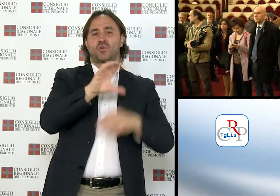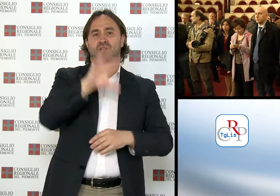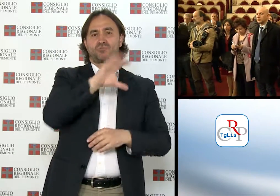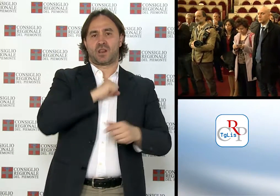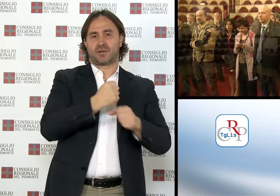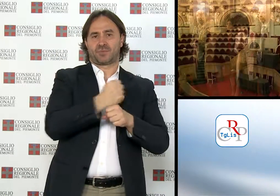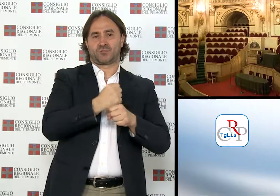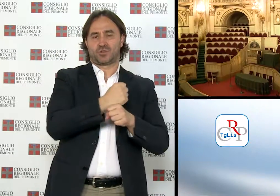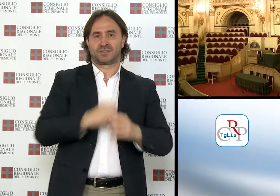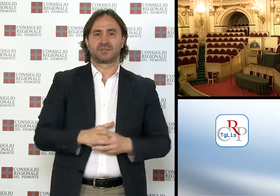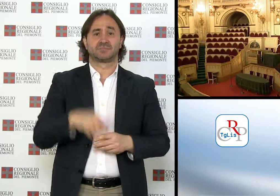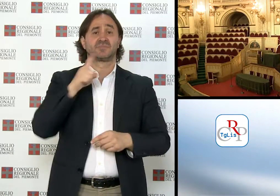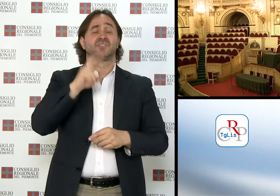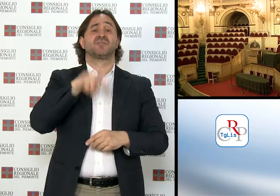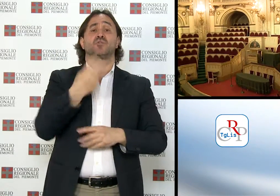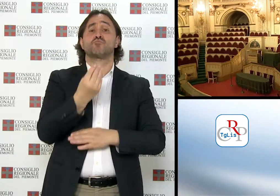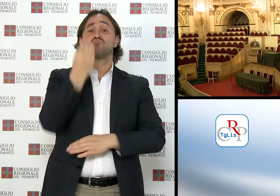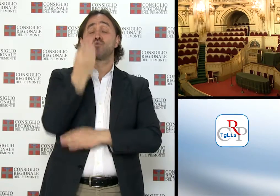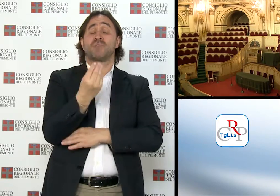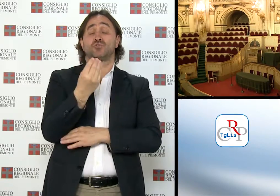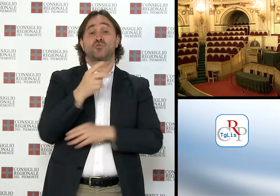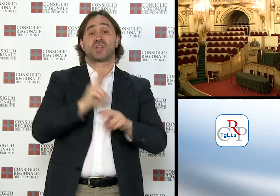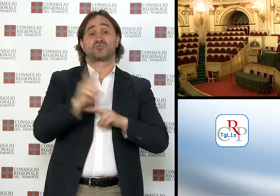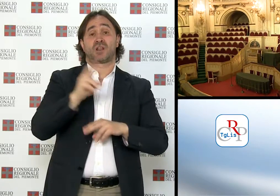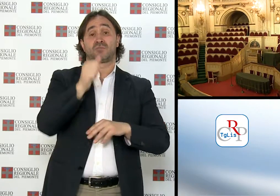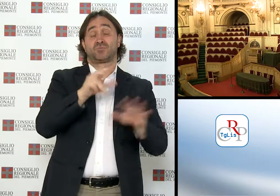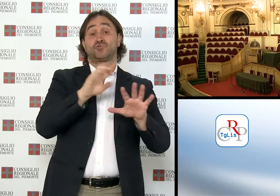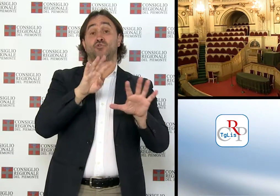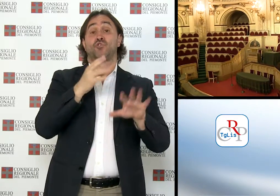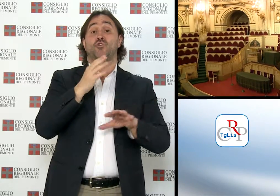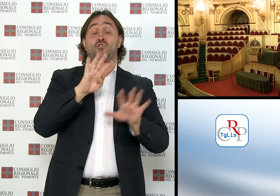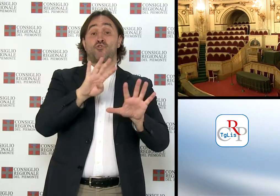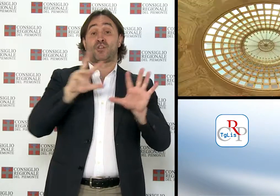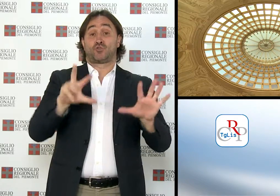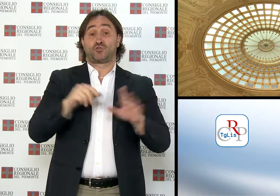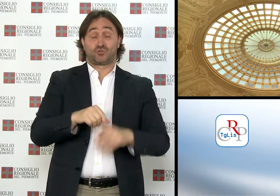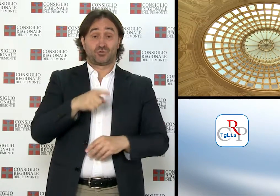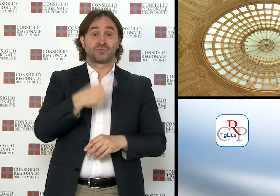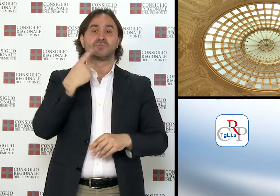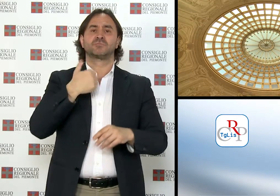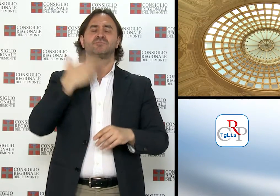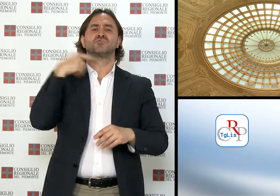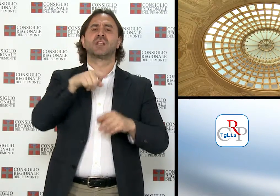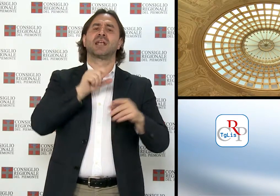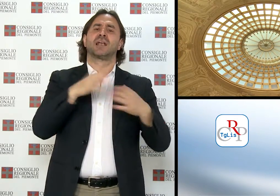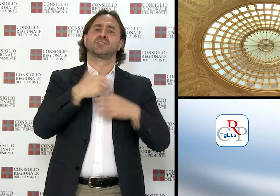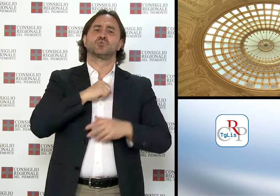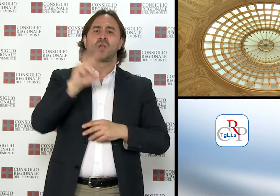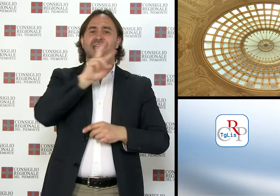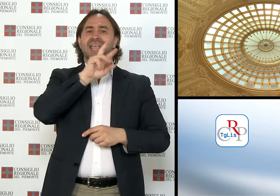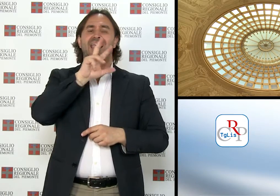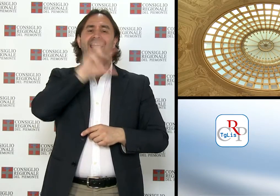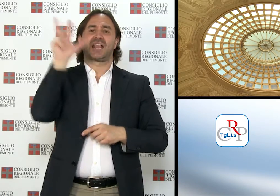monumento nazionale dal 1898 la camera subalpina ospitò l'attività legislativa del regno sardo tra l'otto